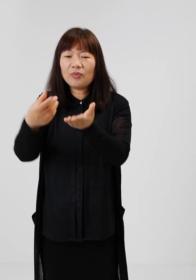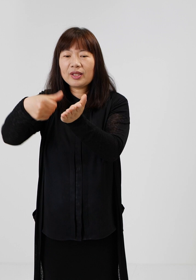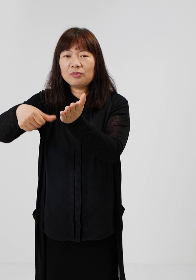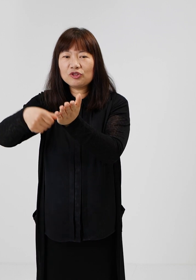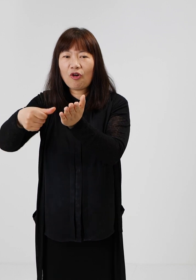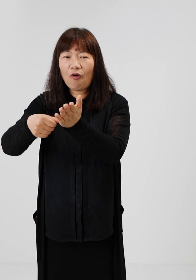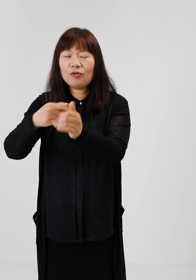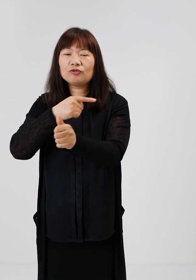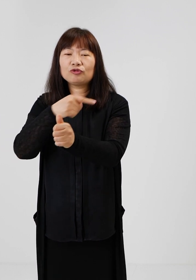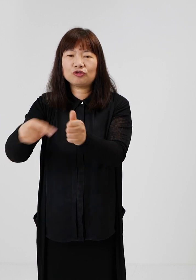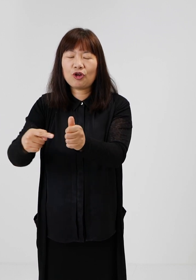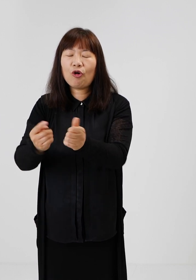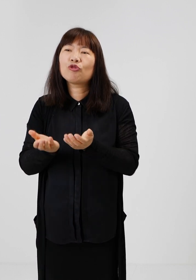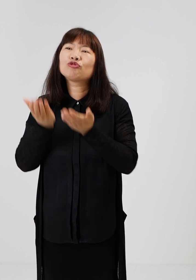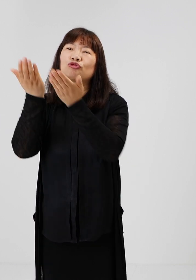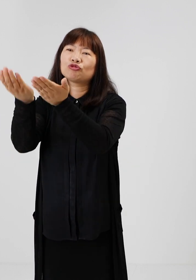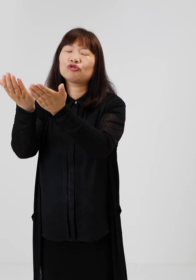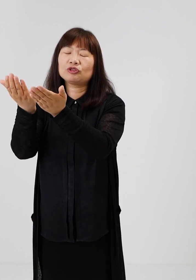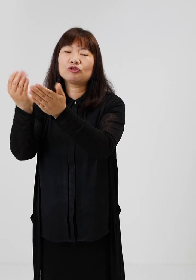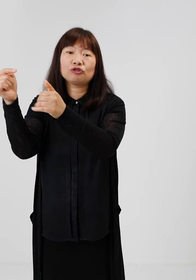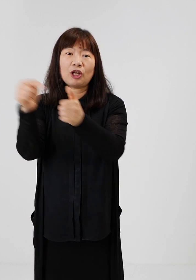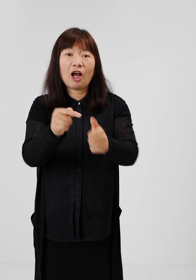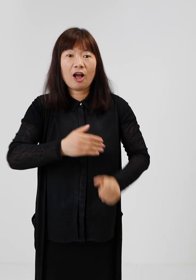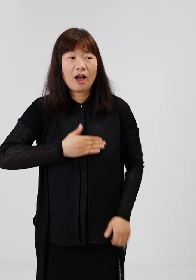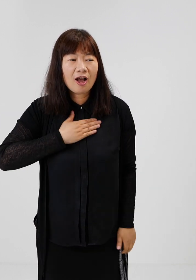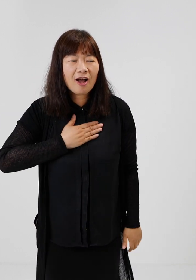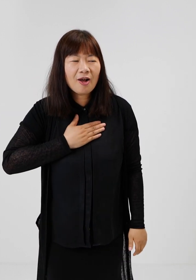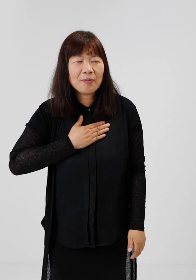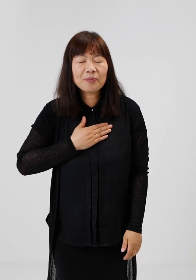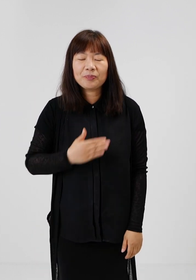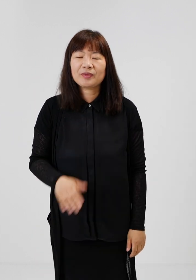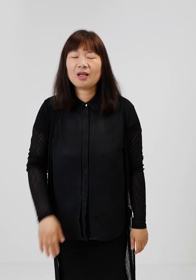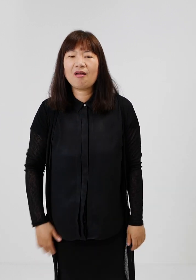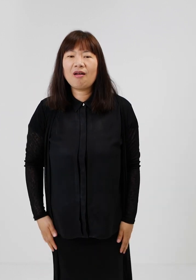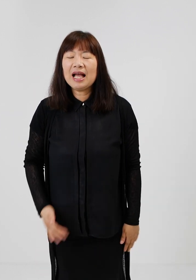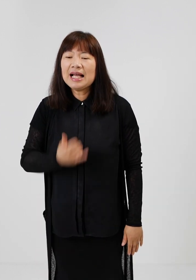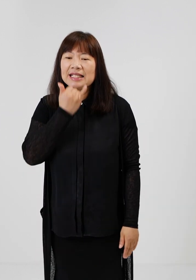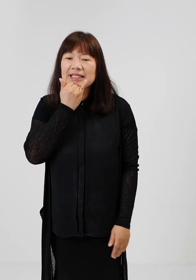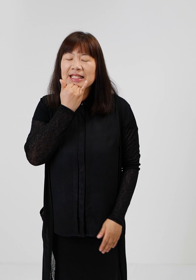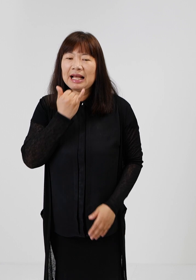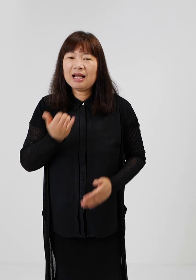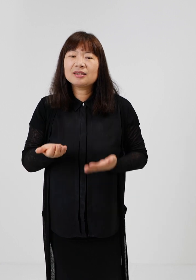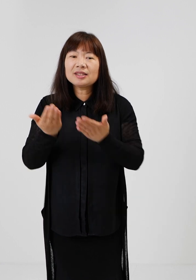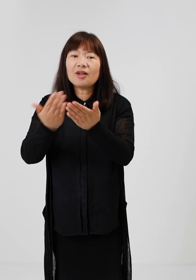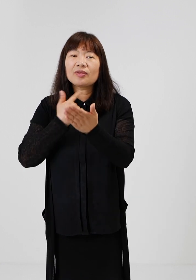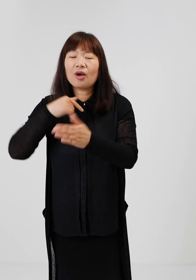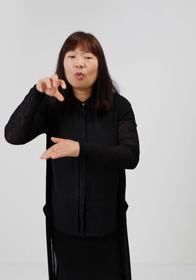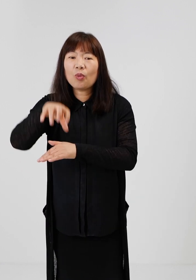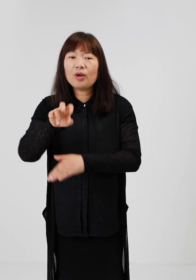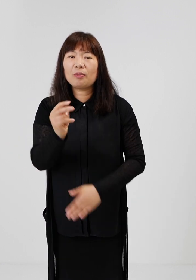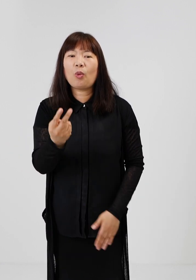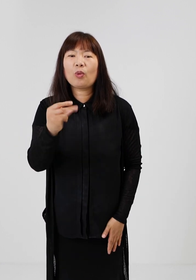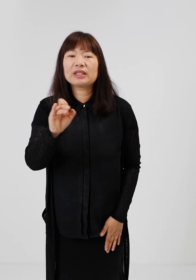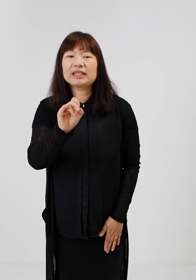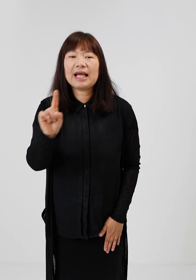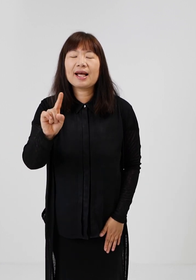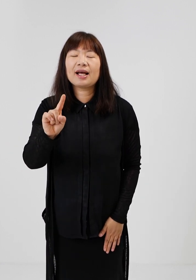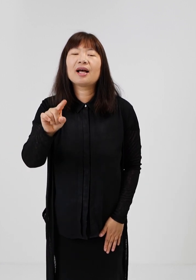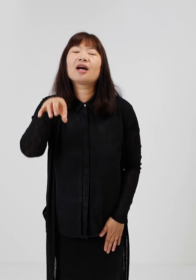드리라. 세상에 이삭을 드렸던 그 현장이 모리아